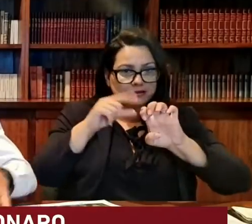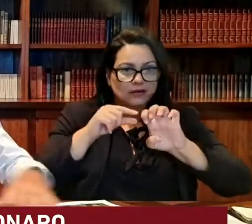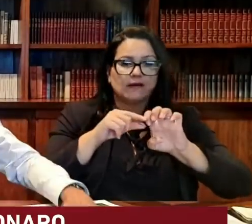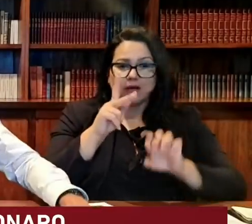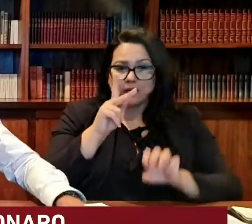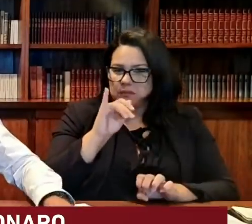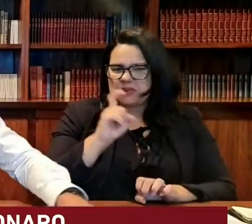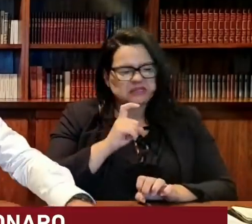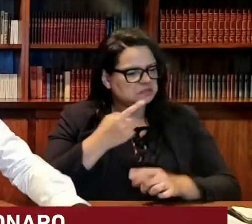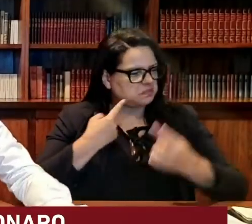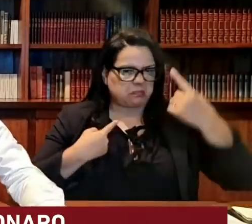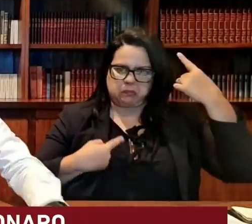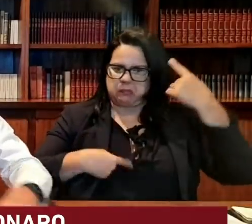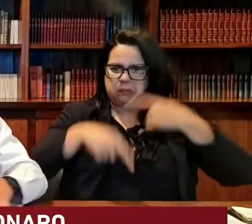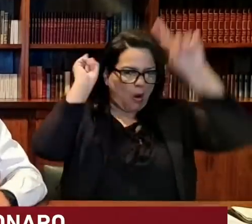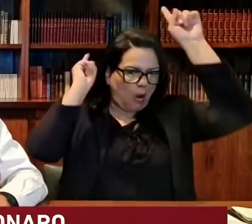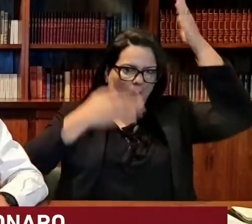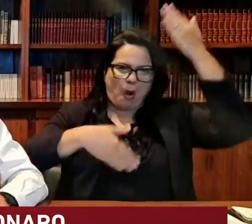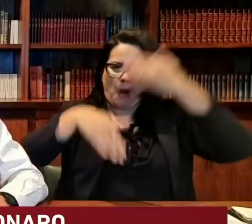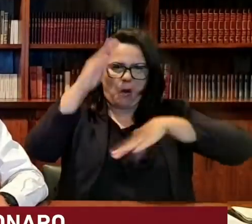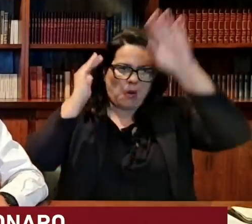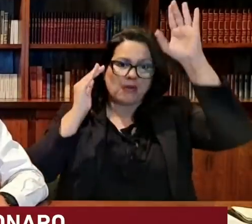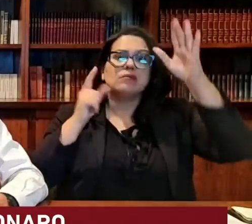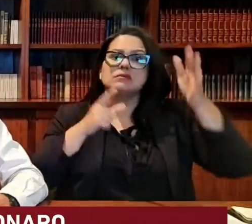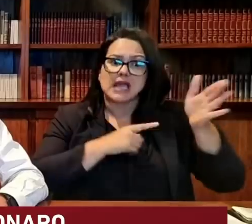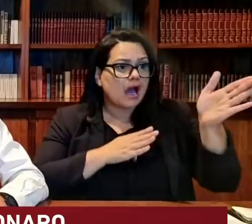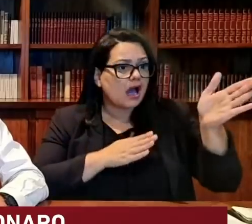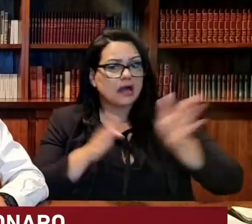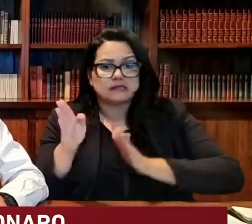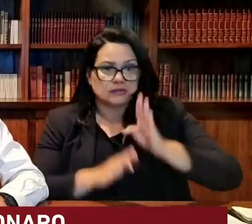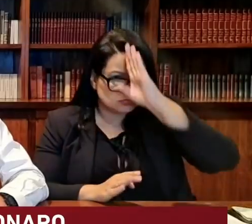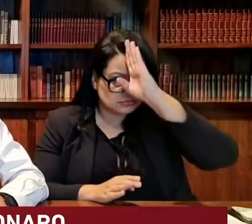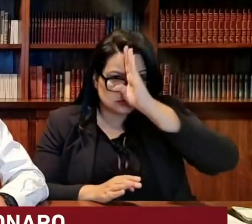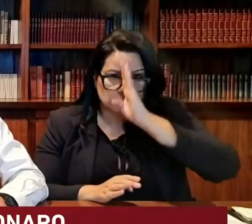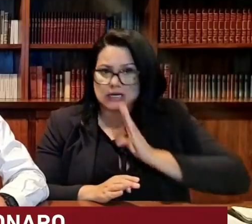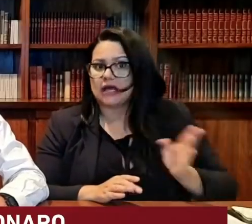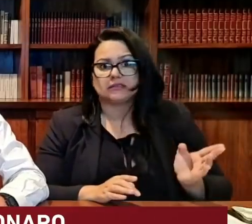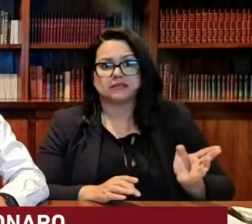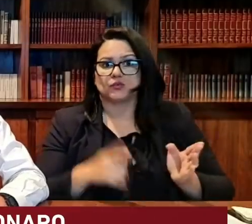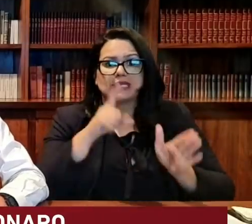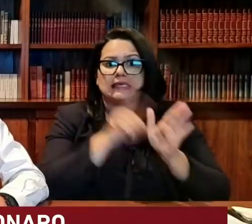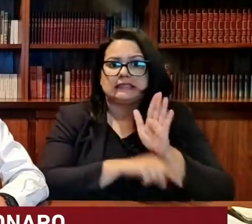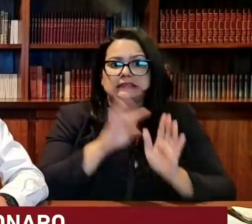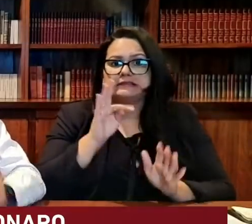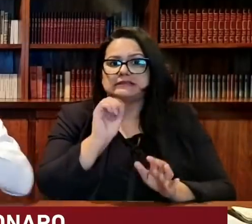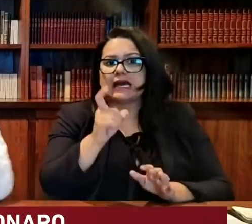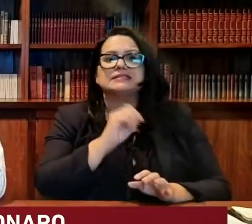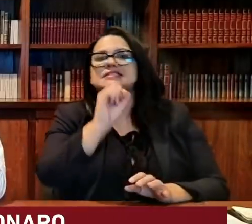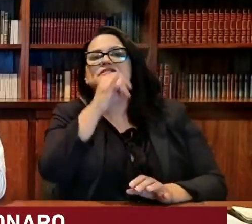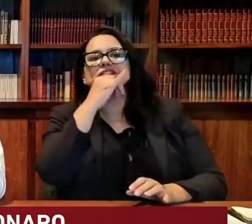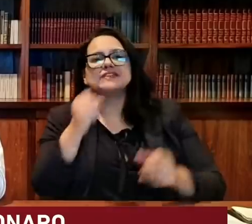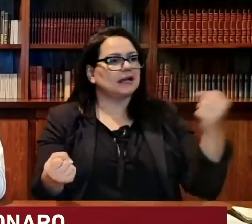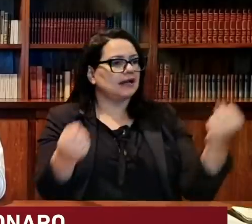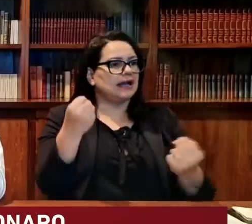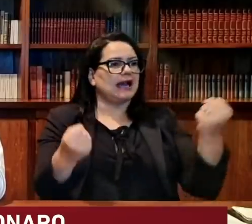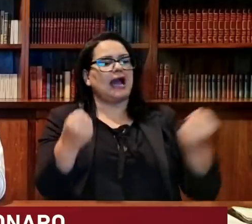dando acesso à transação gratuita. Sem taxa? Sem taxa. Uhum. Então, hoje você compra uma caixa de morango no sinal, ele te entrega